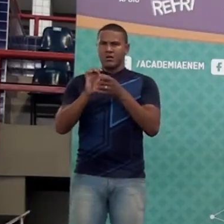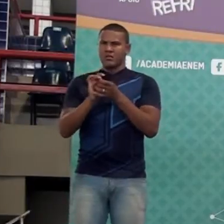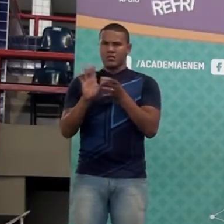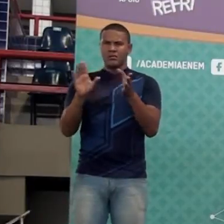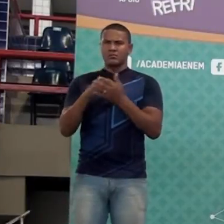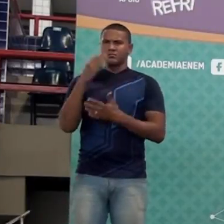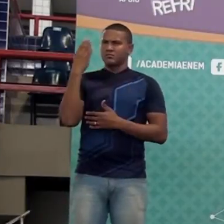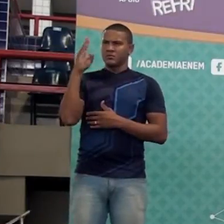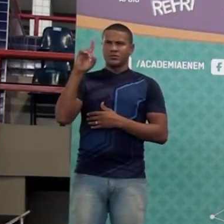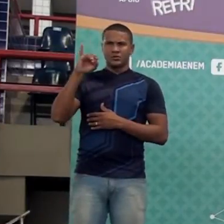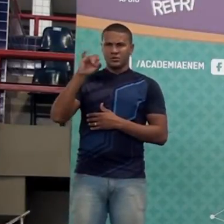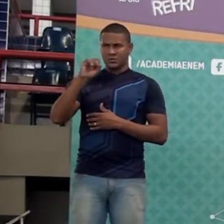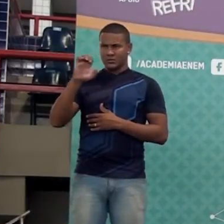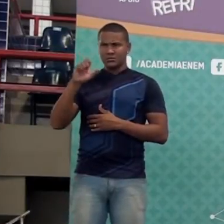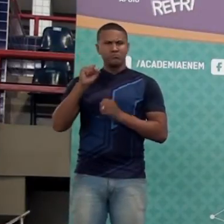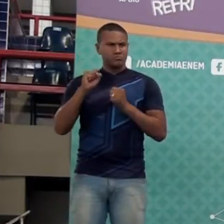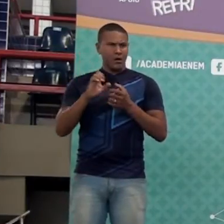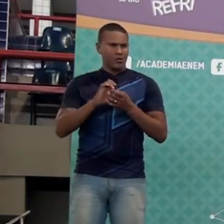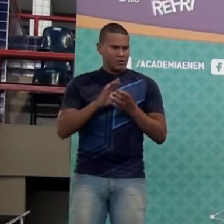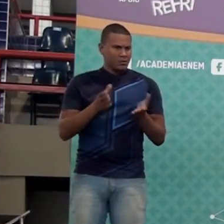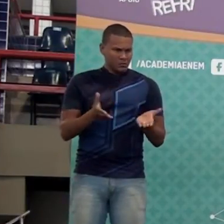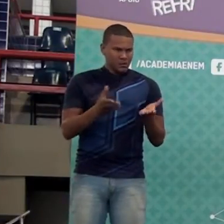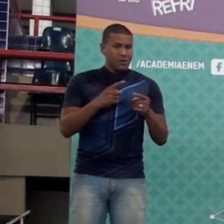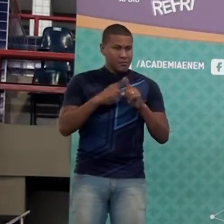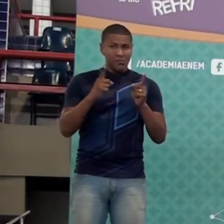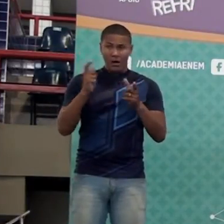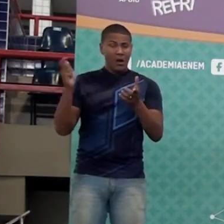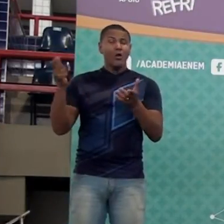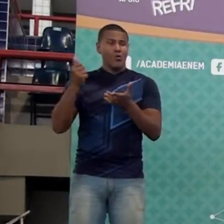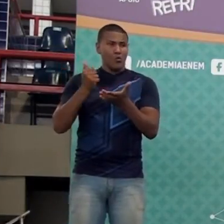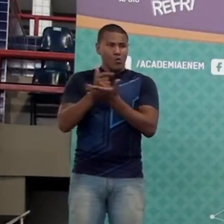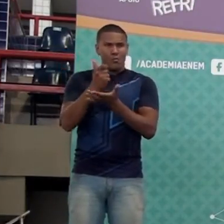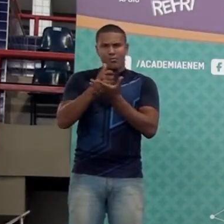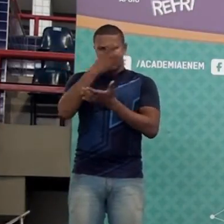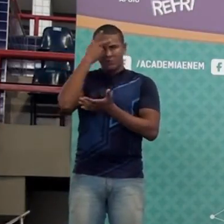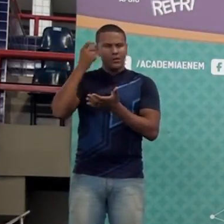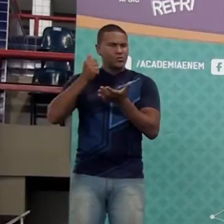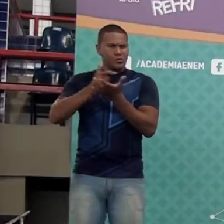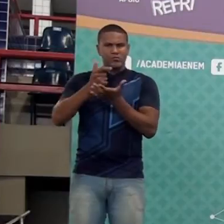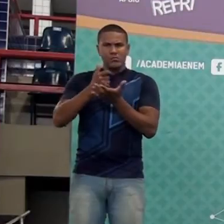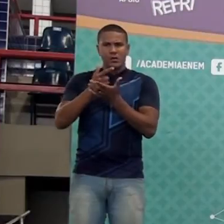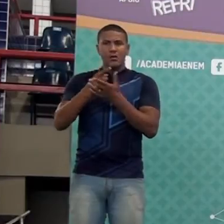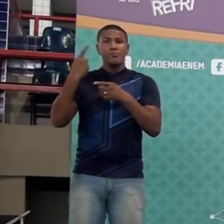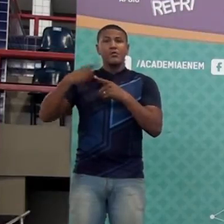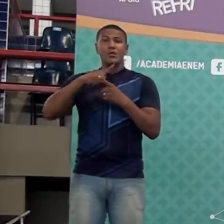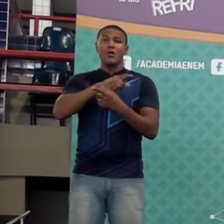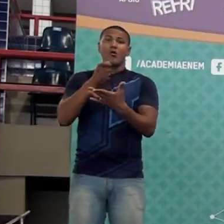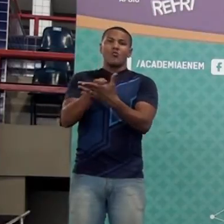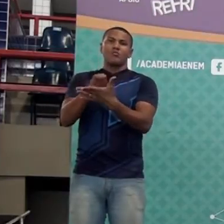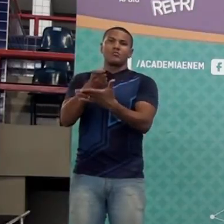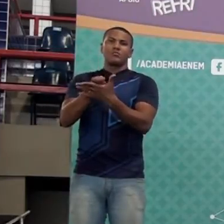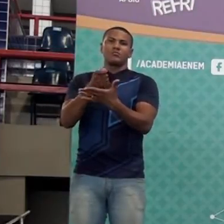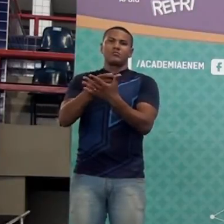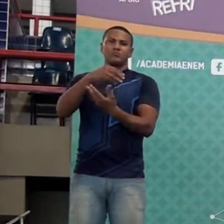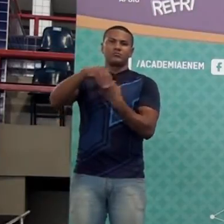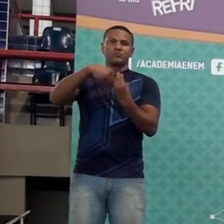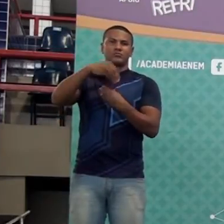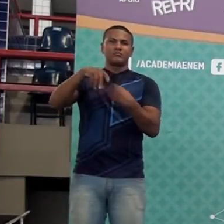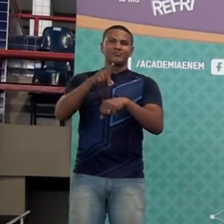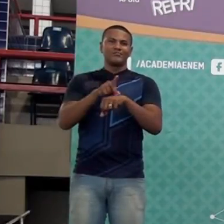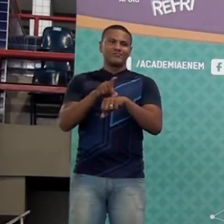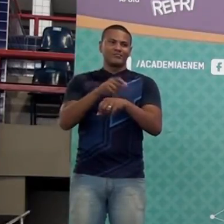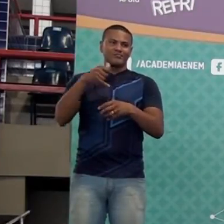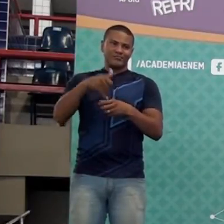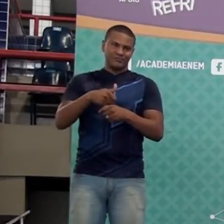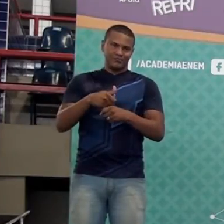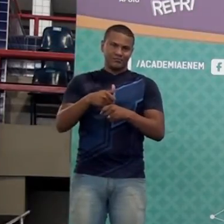biodiesel que vai ter quem compre, porque é obrigatório misturar biodiesel ao diesel do petróleo. Um